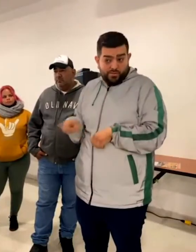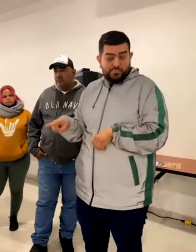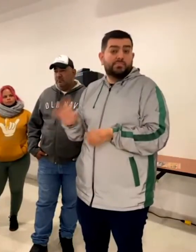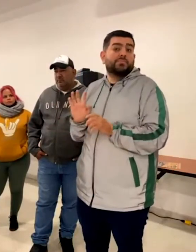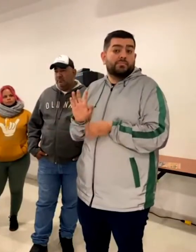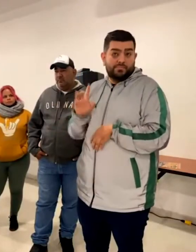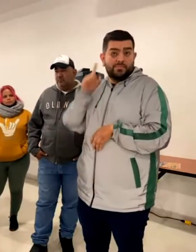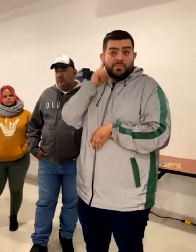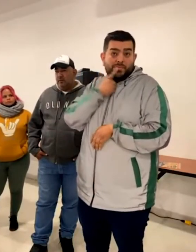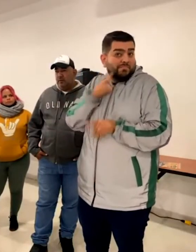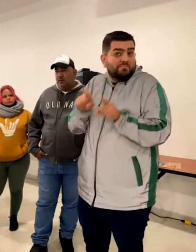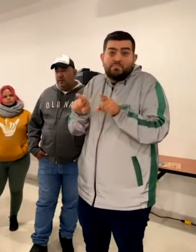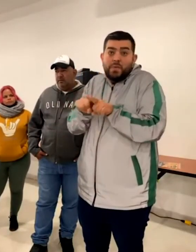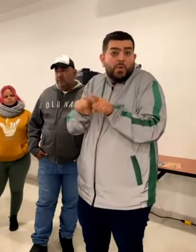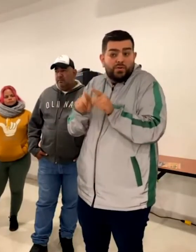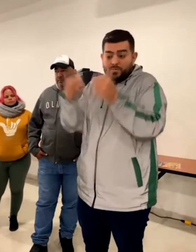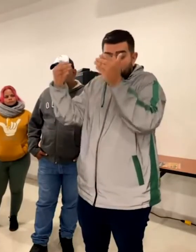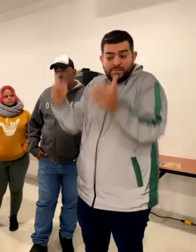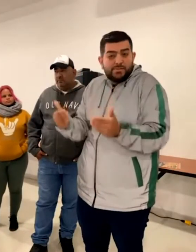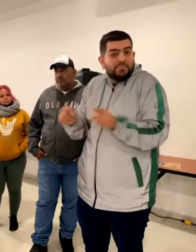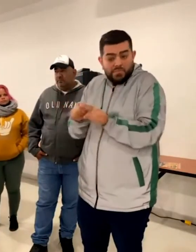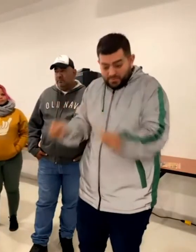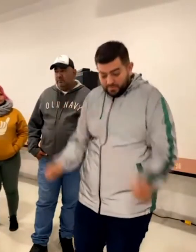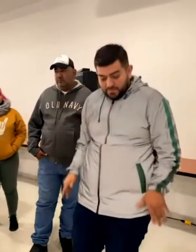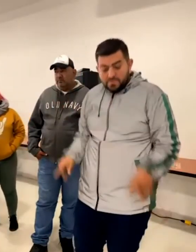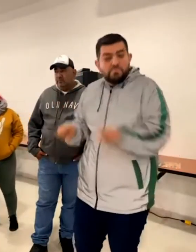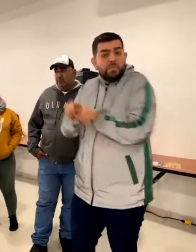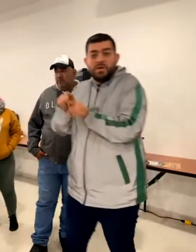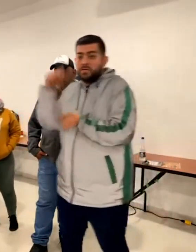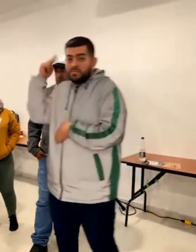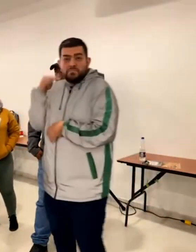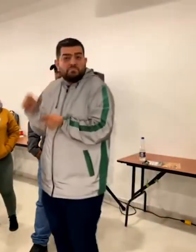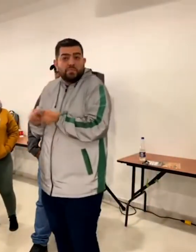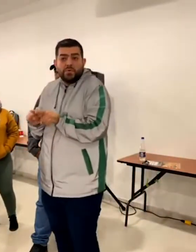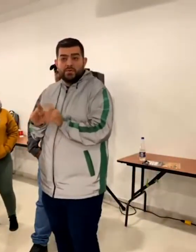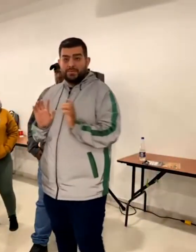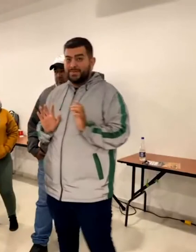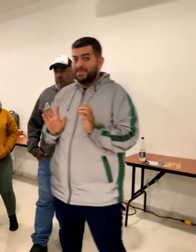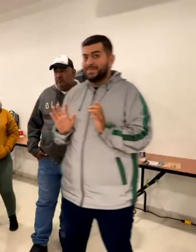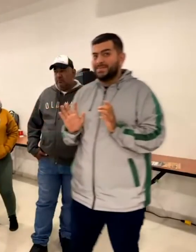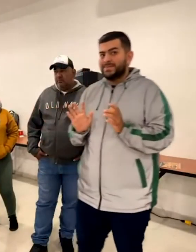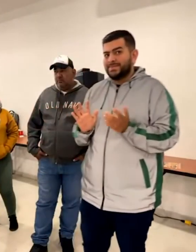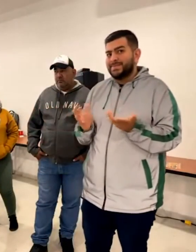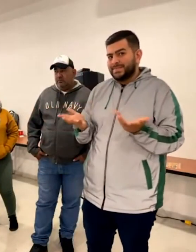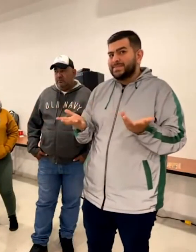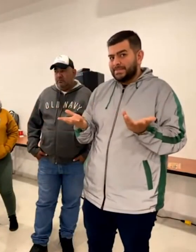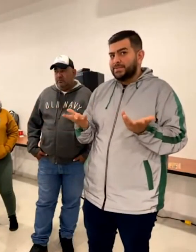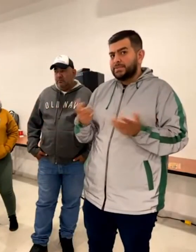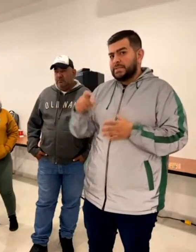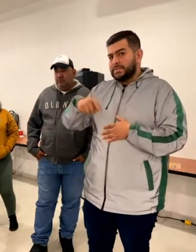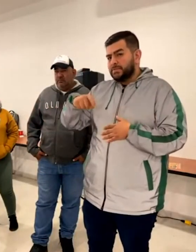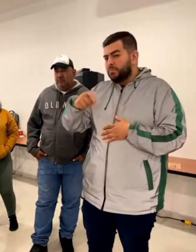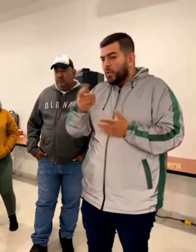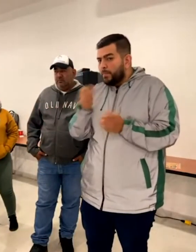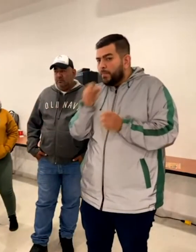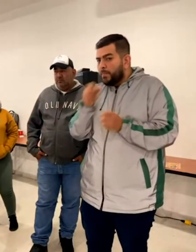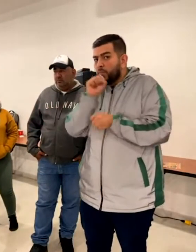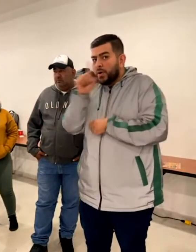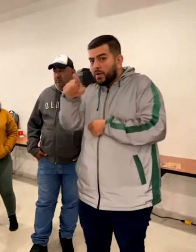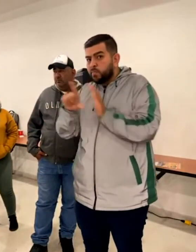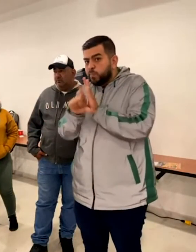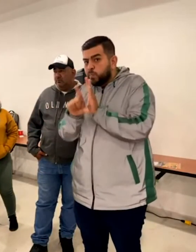porque nosotros a esa excepción que hay para ejecutar al igual que